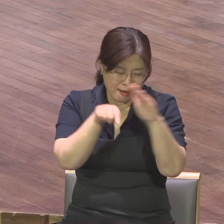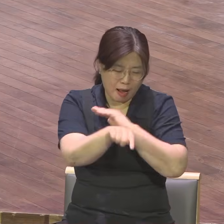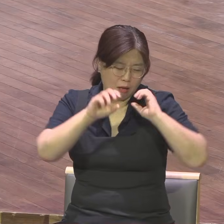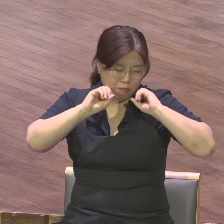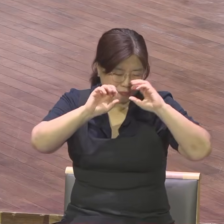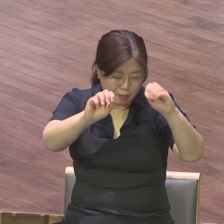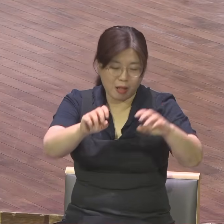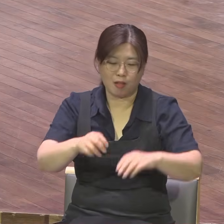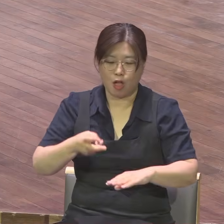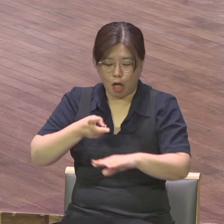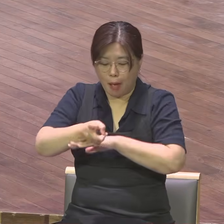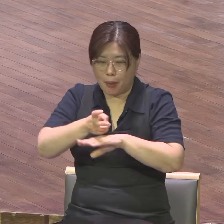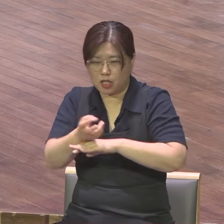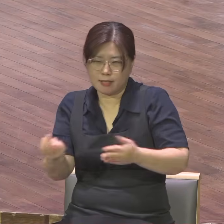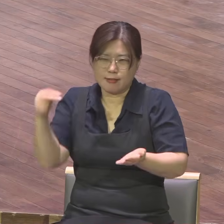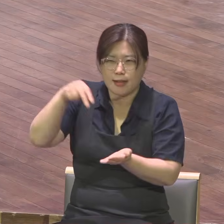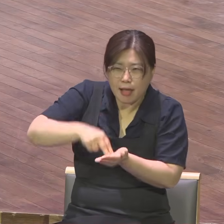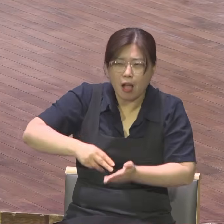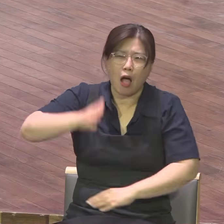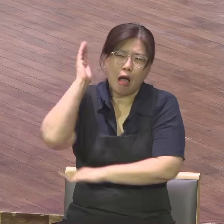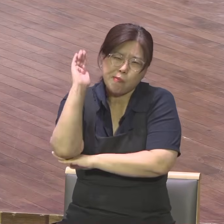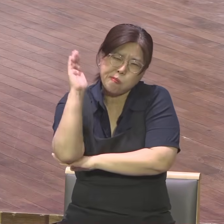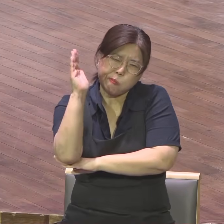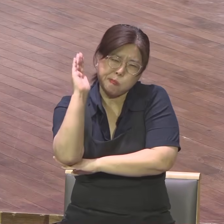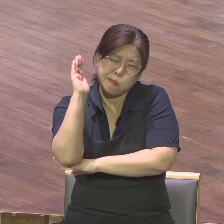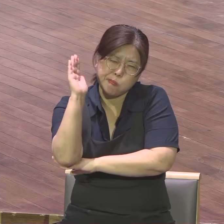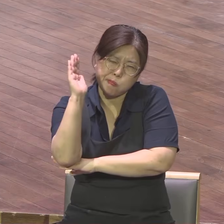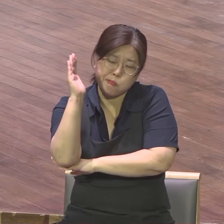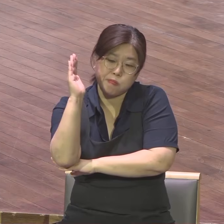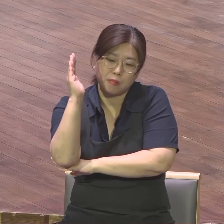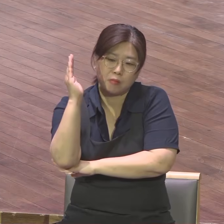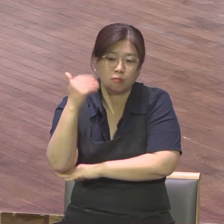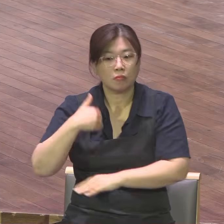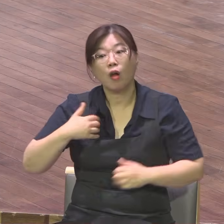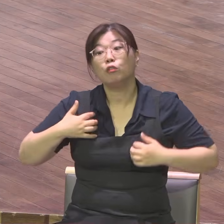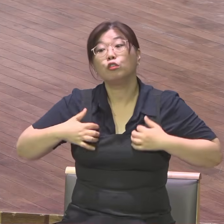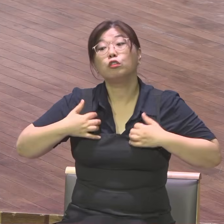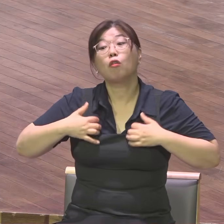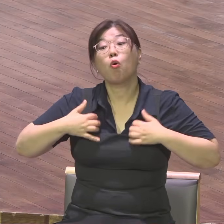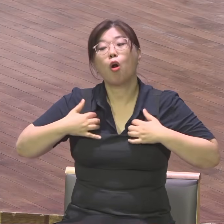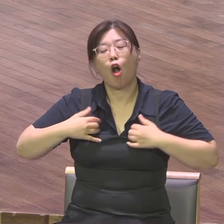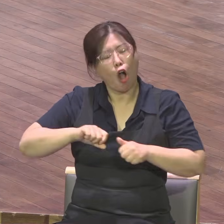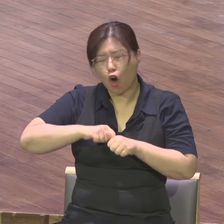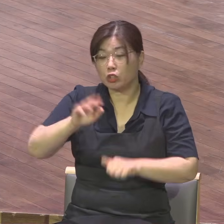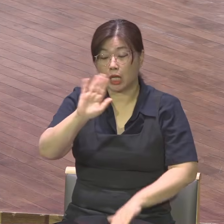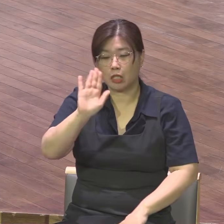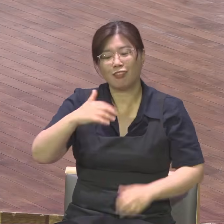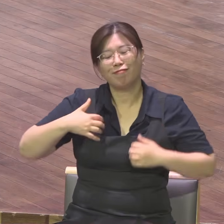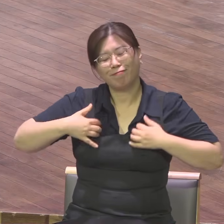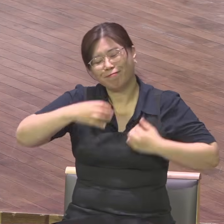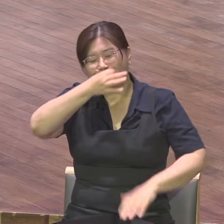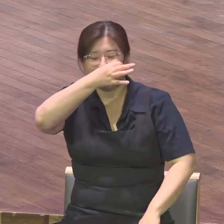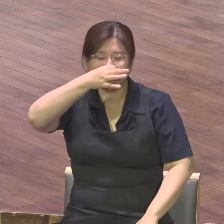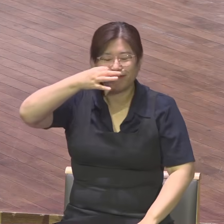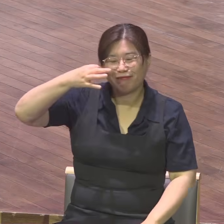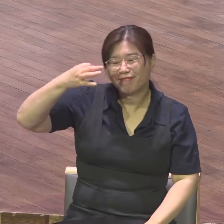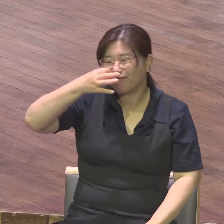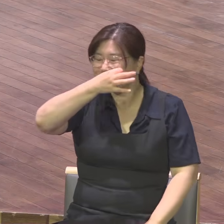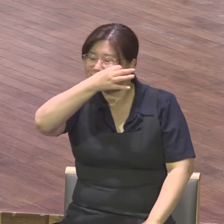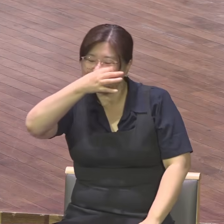헌신했는데 나는 뭐 그냥 즐거움을 했는데 뭐 헌신이란 말도 하고 싶지 않아요. 그냥 너무 신나게 신앙생활을 했는데